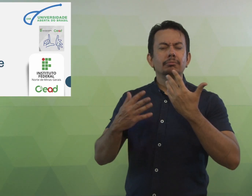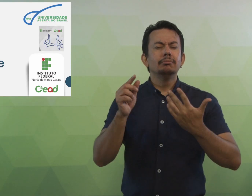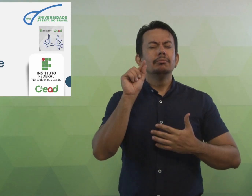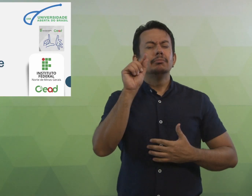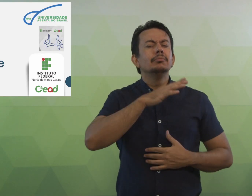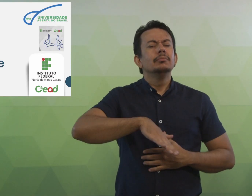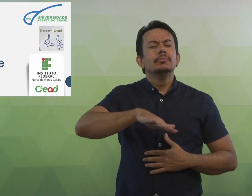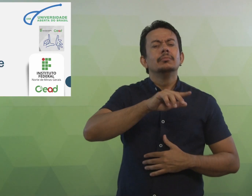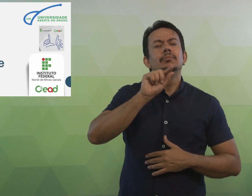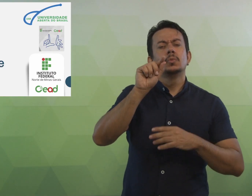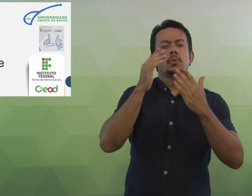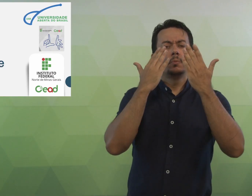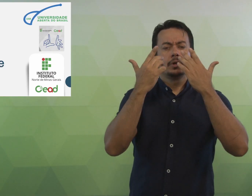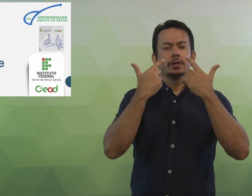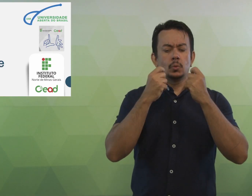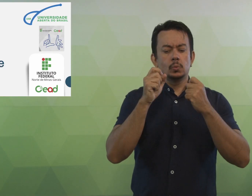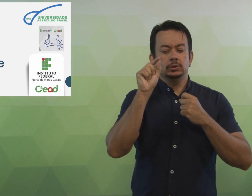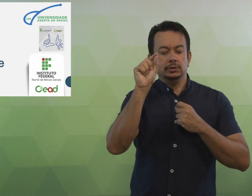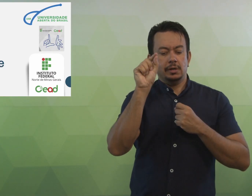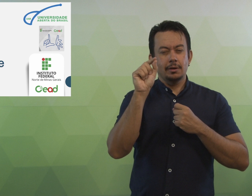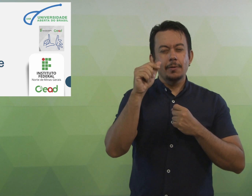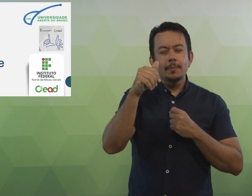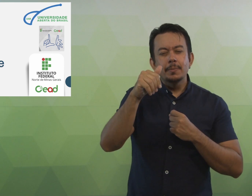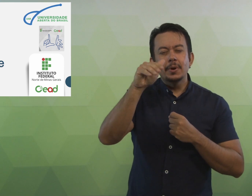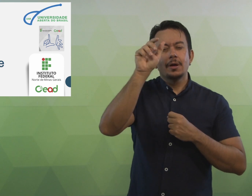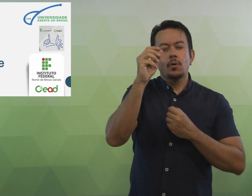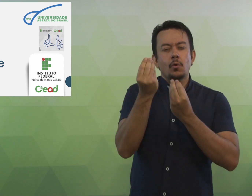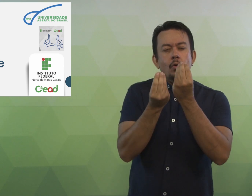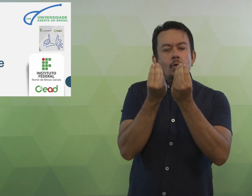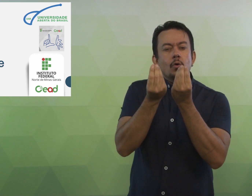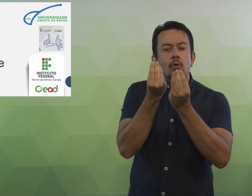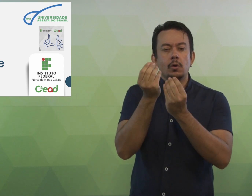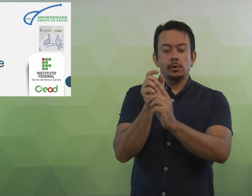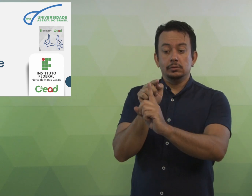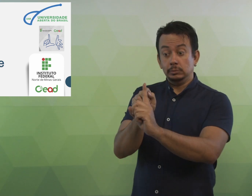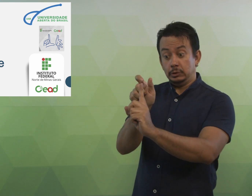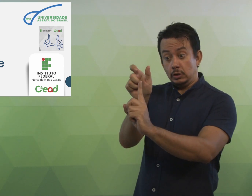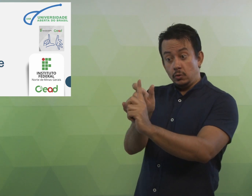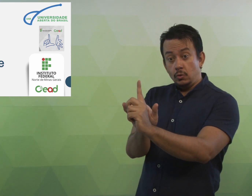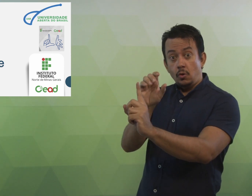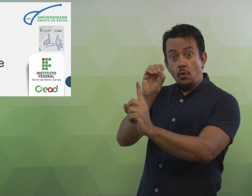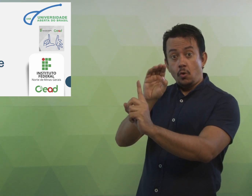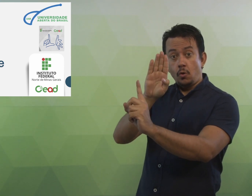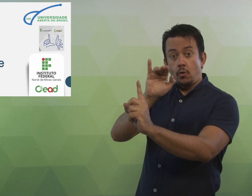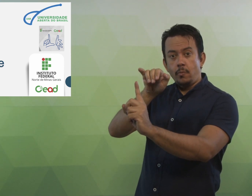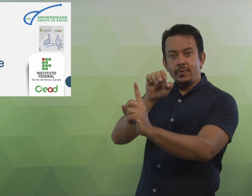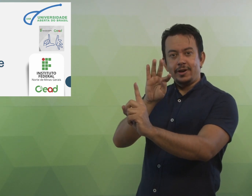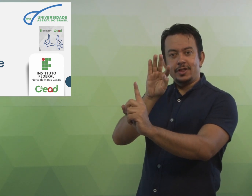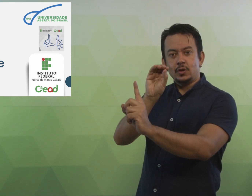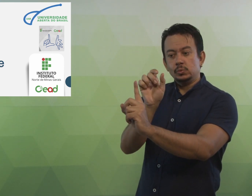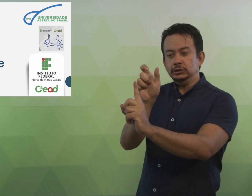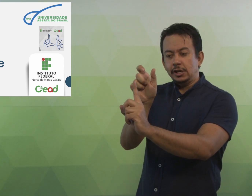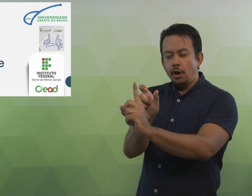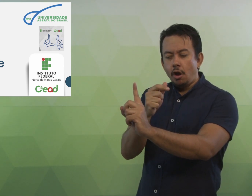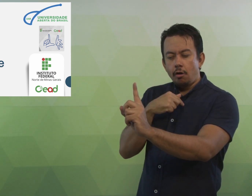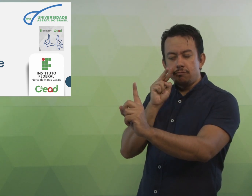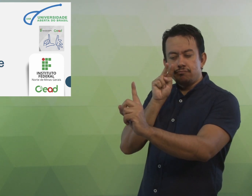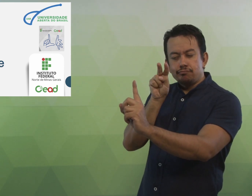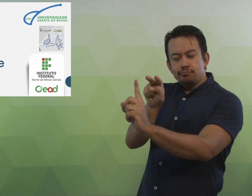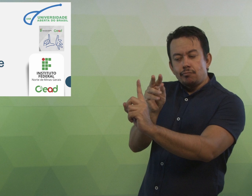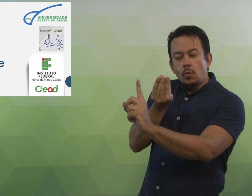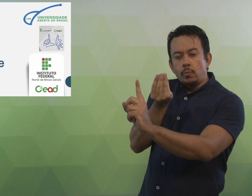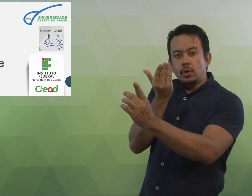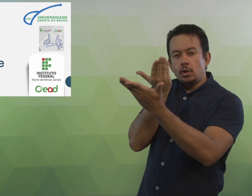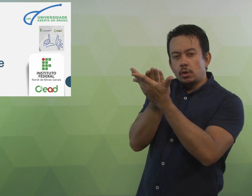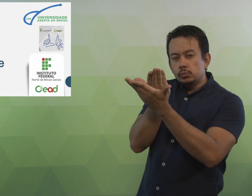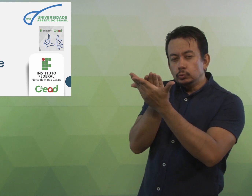Então, na unidade 2, nós trabalharemos a psicolinguística com delimitação